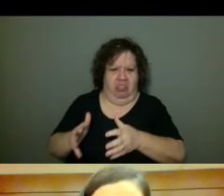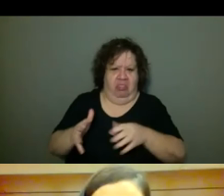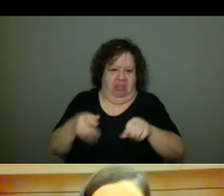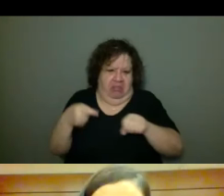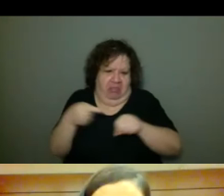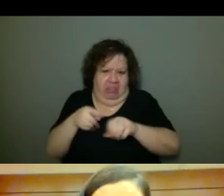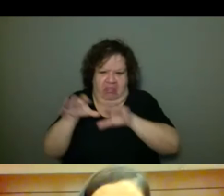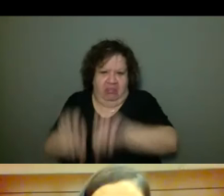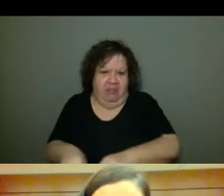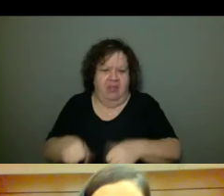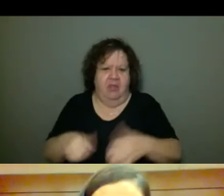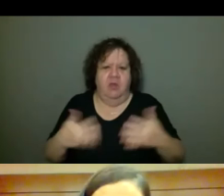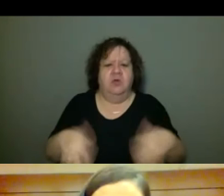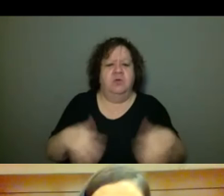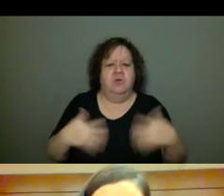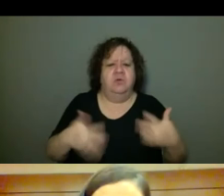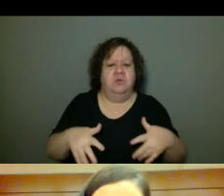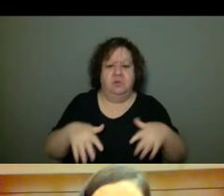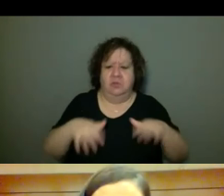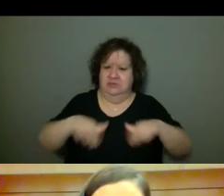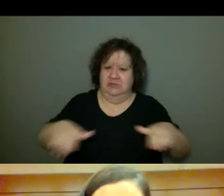Hãy subscribe bỏ lỡ những video dẫn